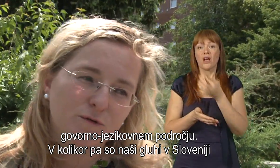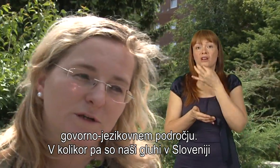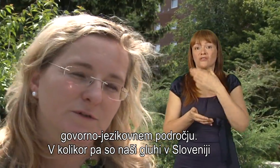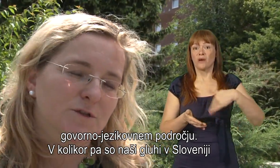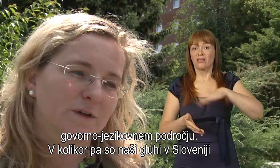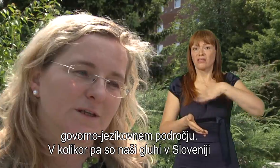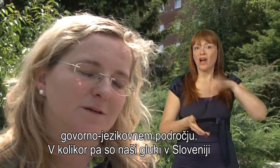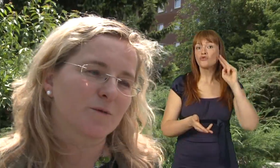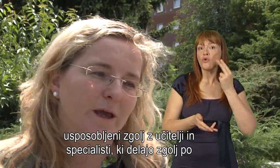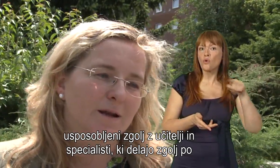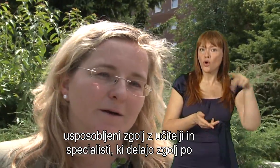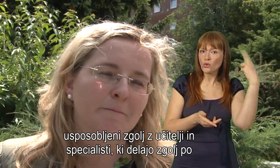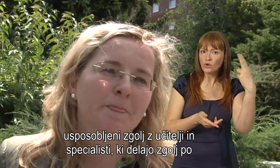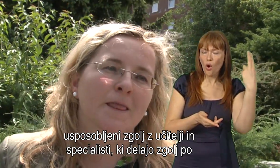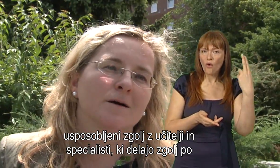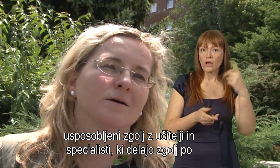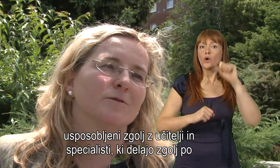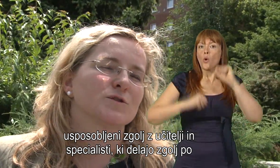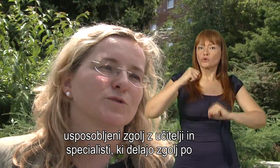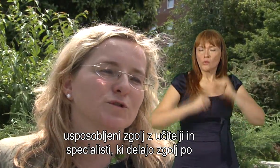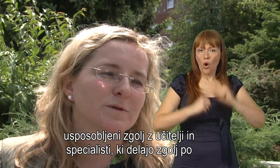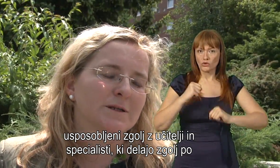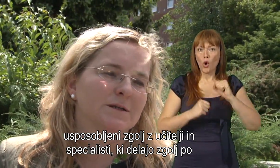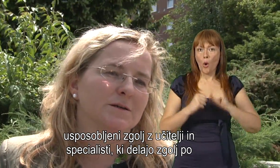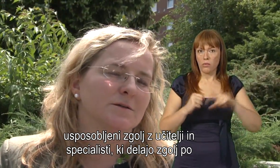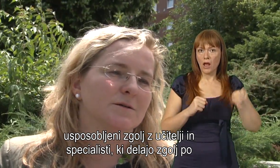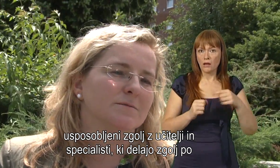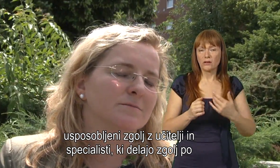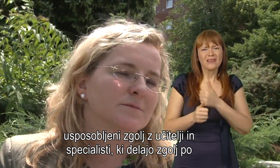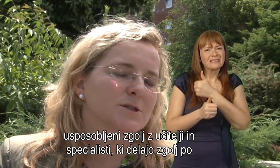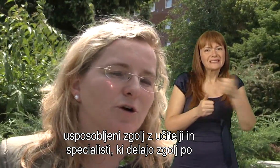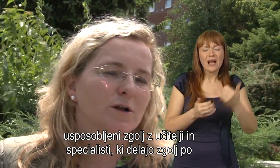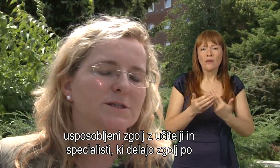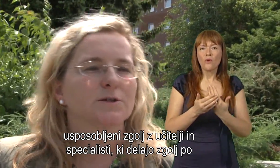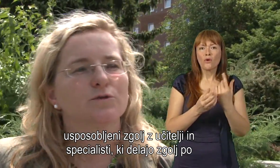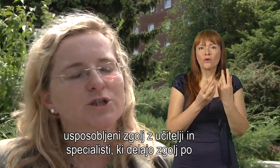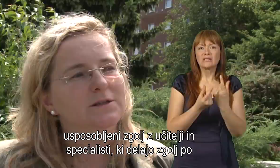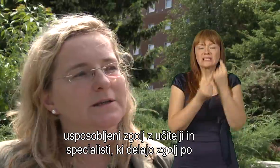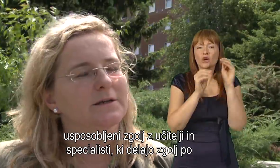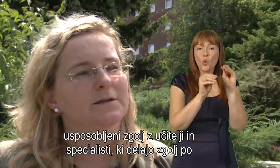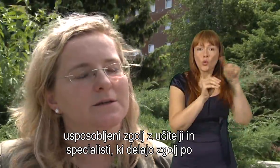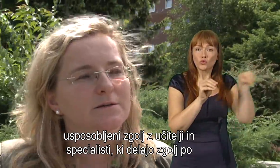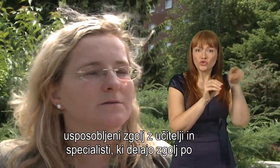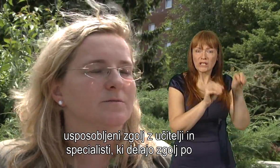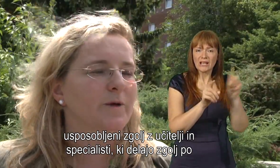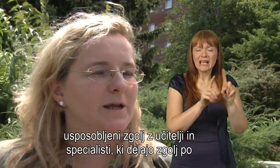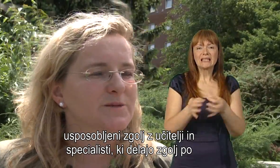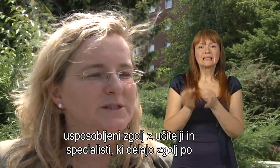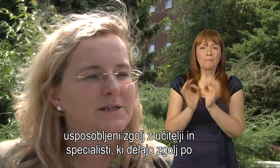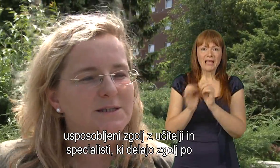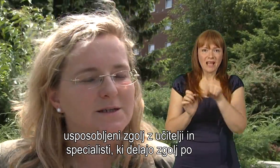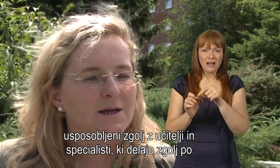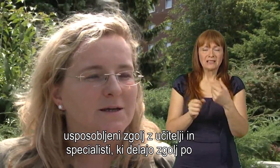naši gluhi v Sloveniji, bom rekla, usposobljeni zgolj z učitelji in, bom